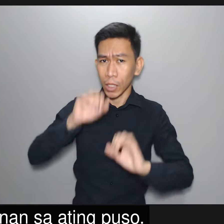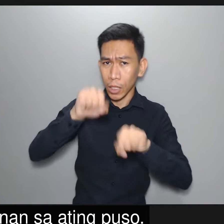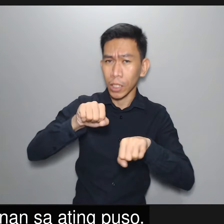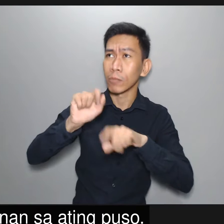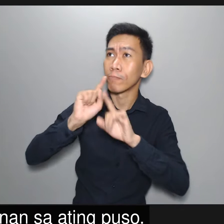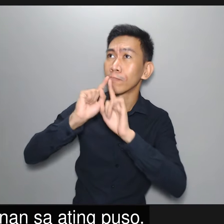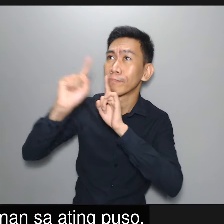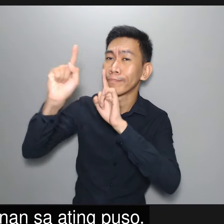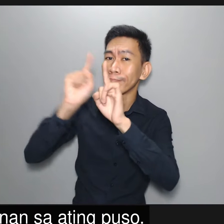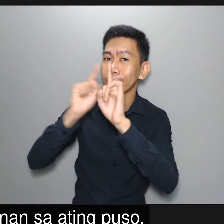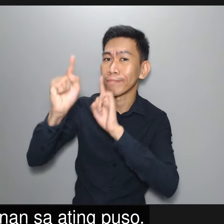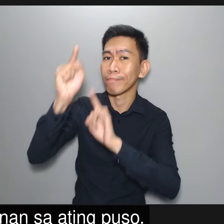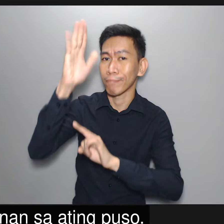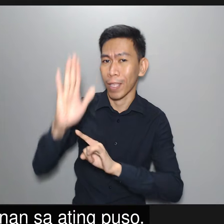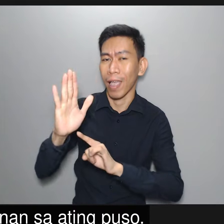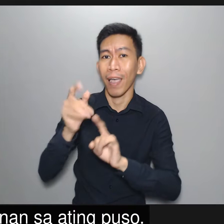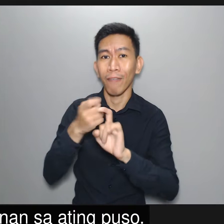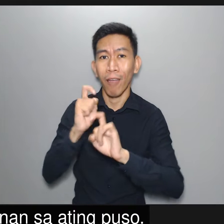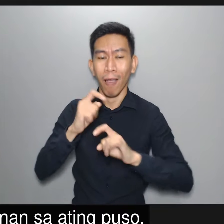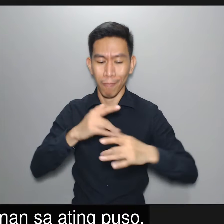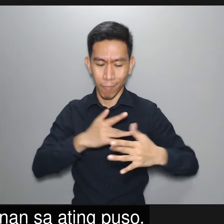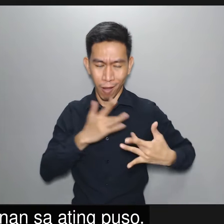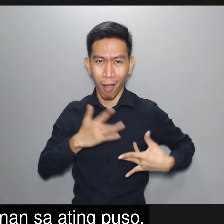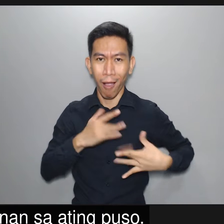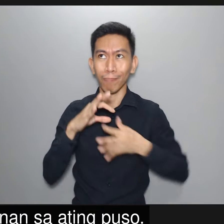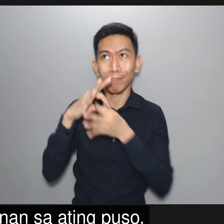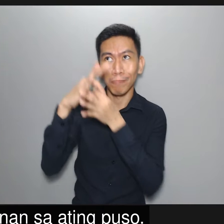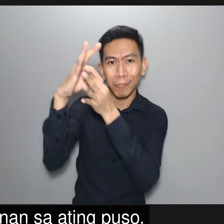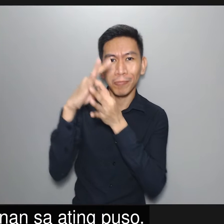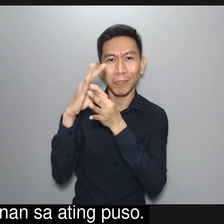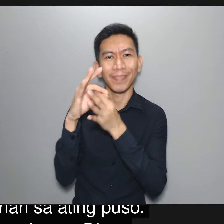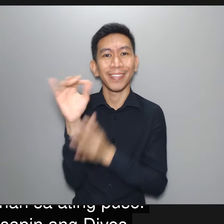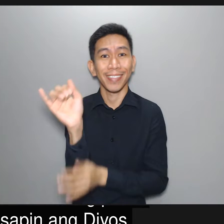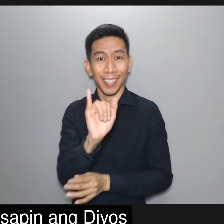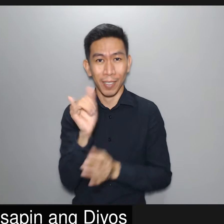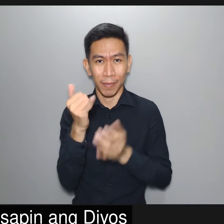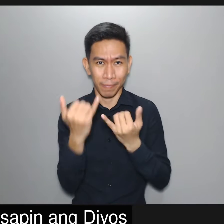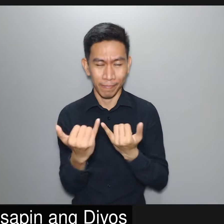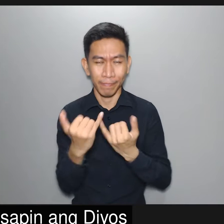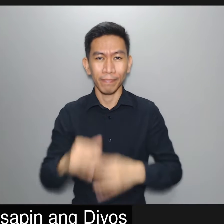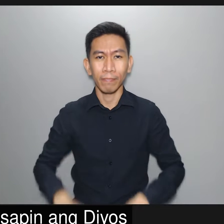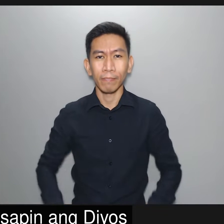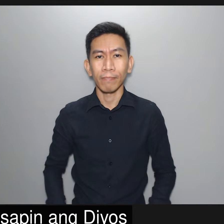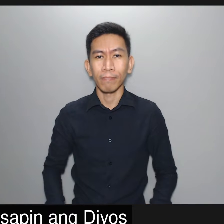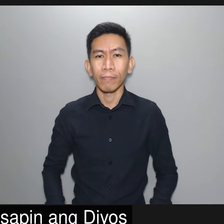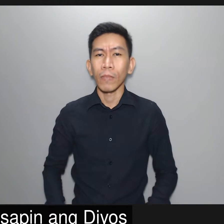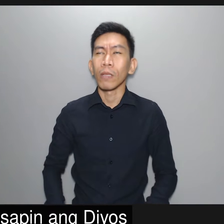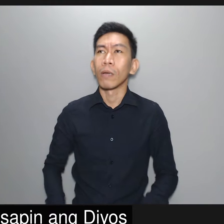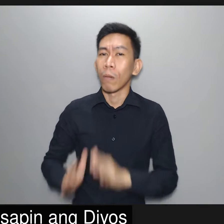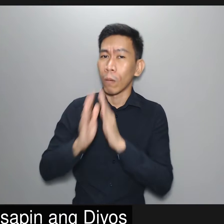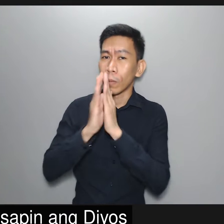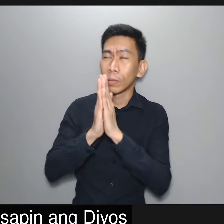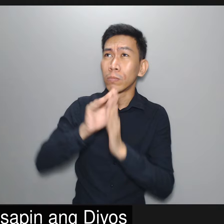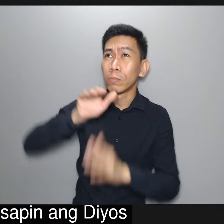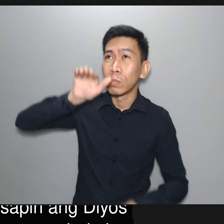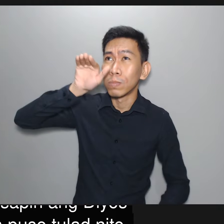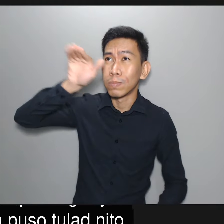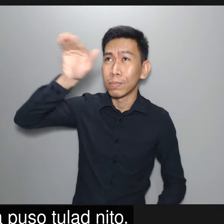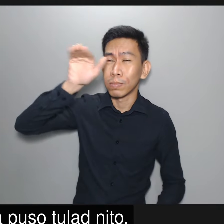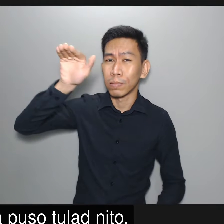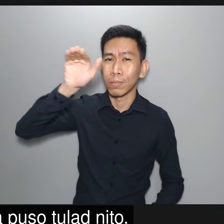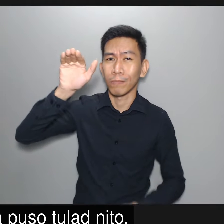mula sa ating mga puso, tulad nito. O Diyos, ako ay